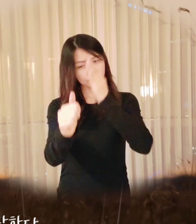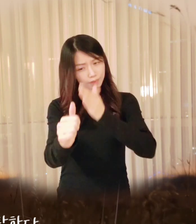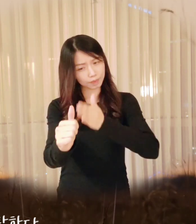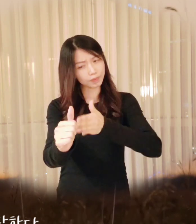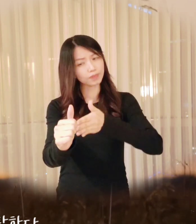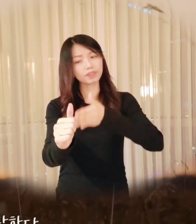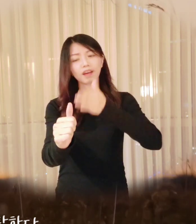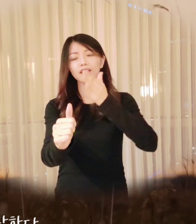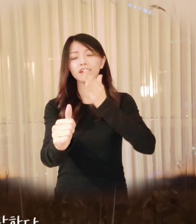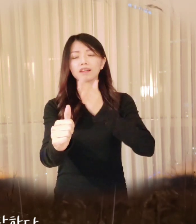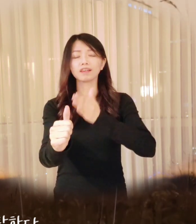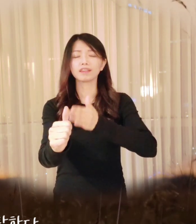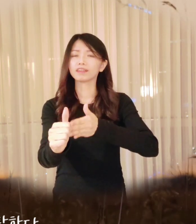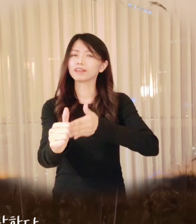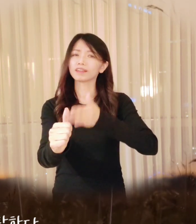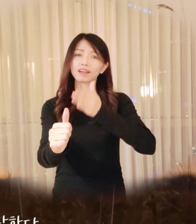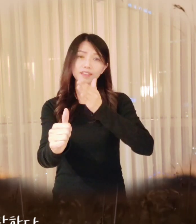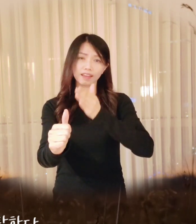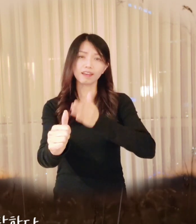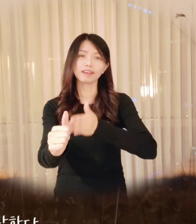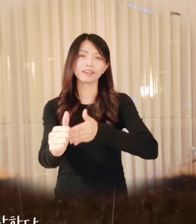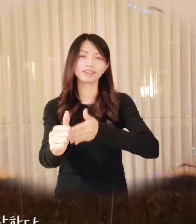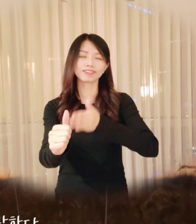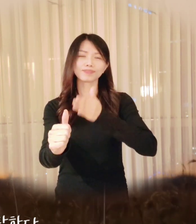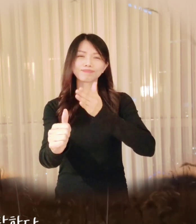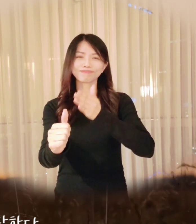땅을 부탁